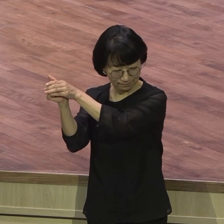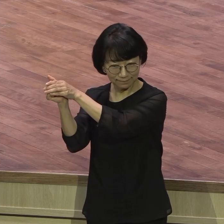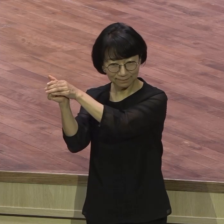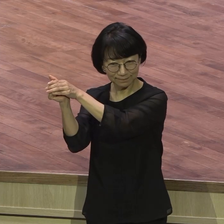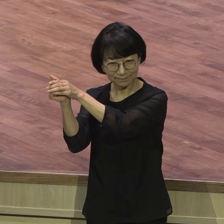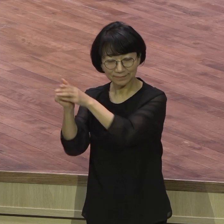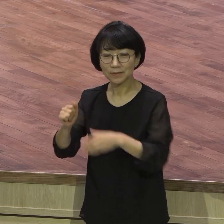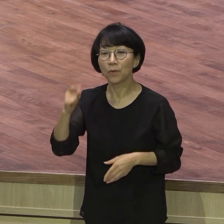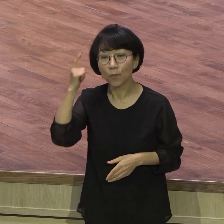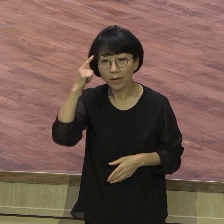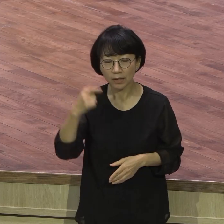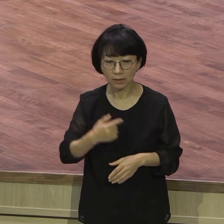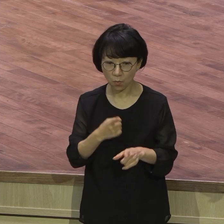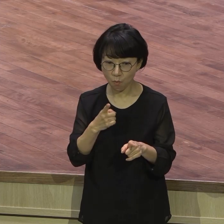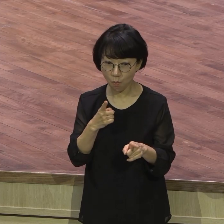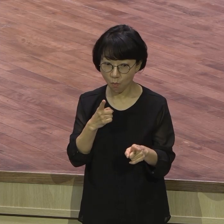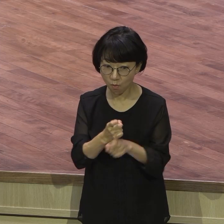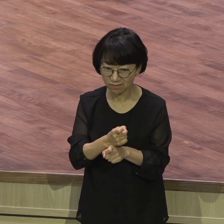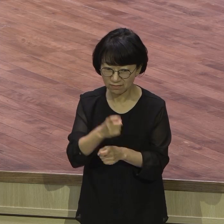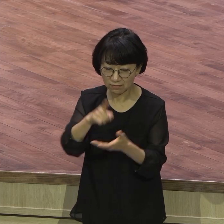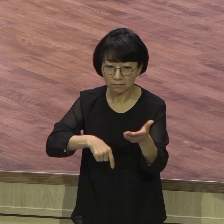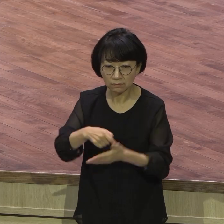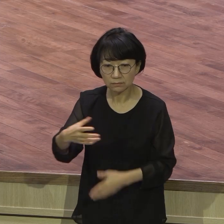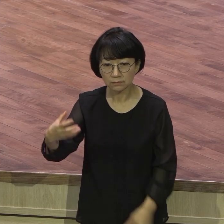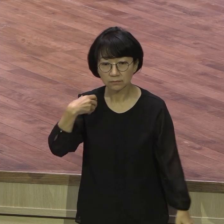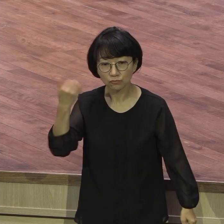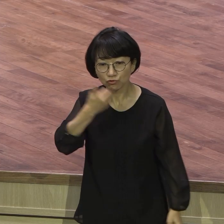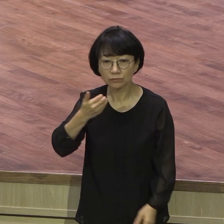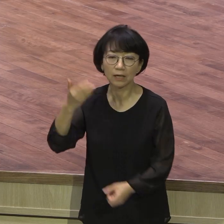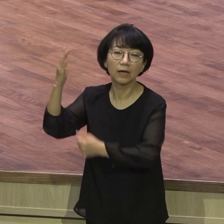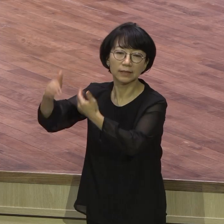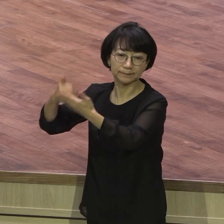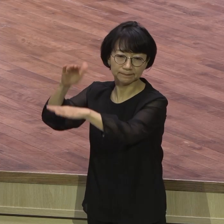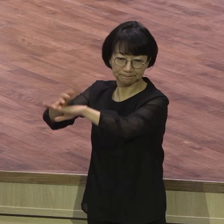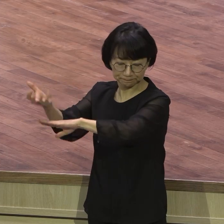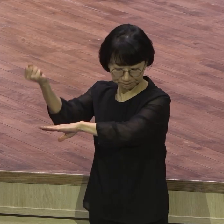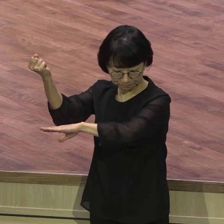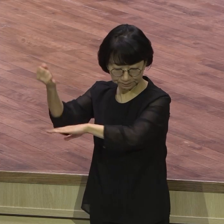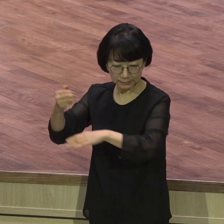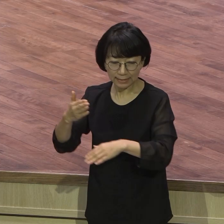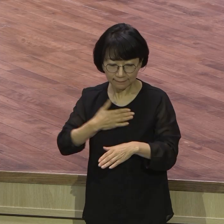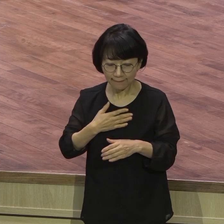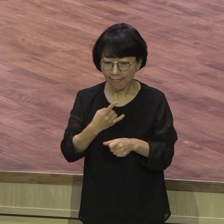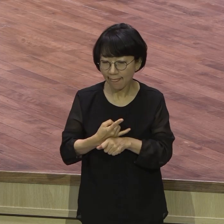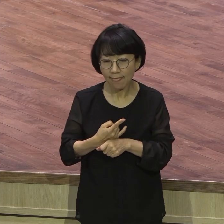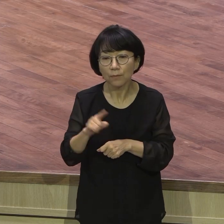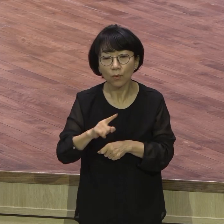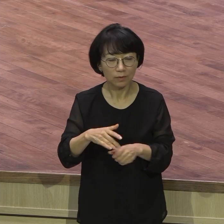왜 원수 갈목에서 내게 했다 너는 사랑해라 원수를 사랑해주라